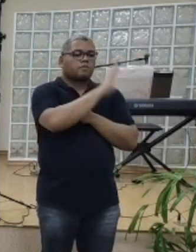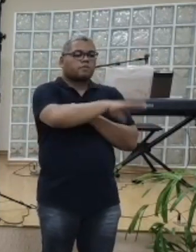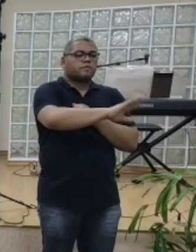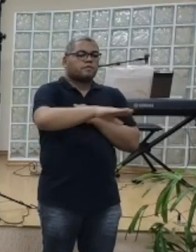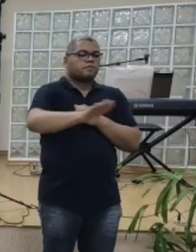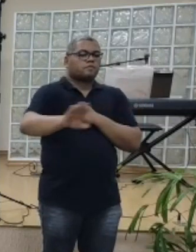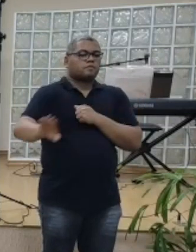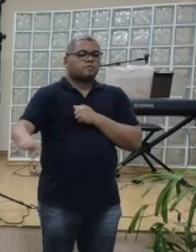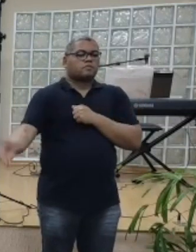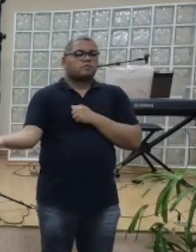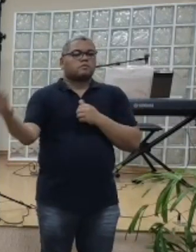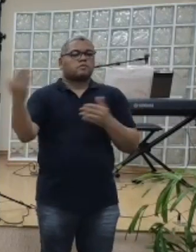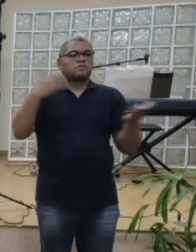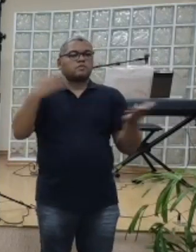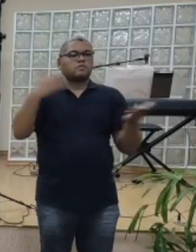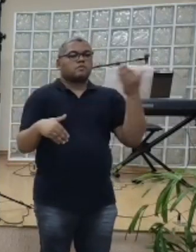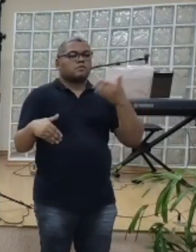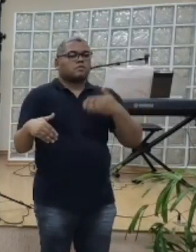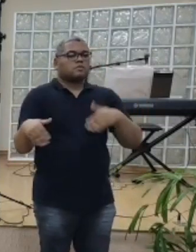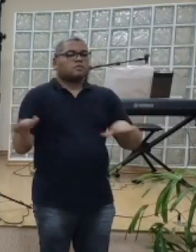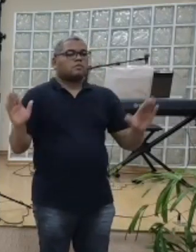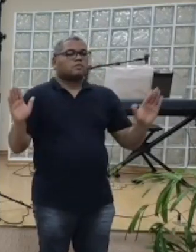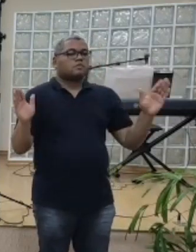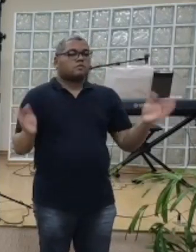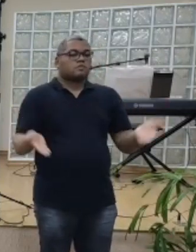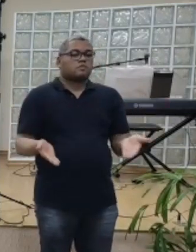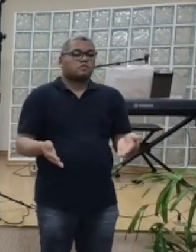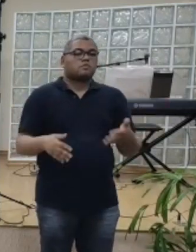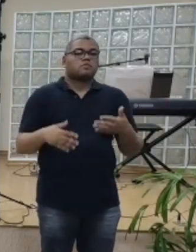descessem. Então eu vou inverter